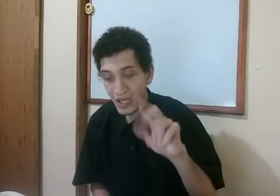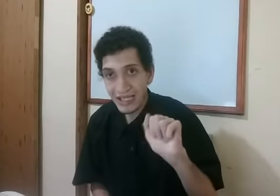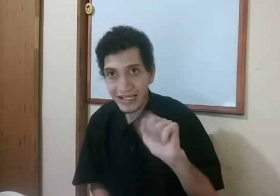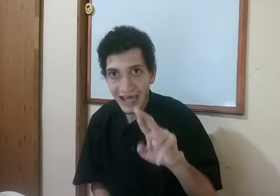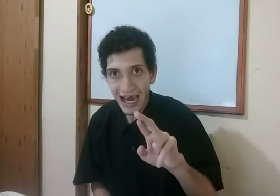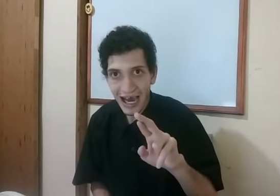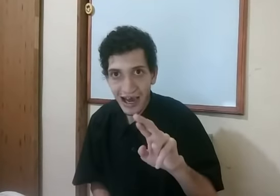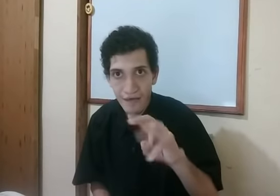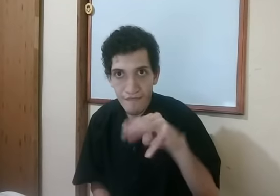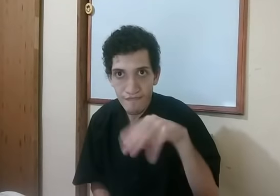Memorizar.